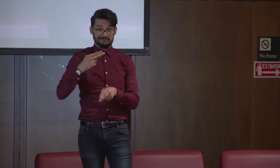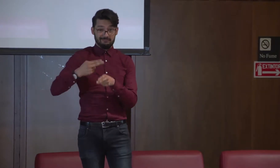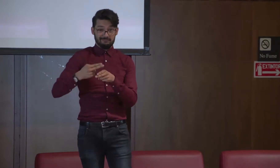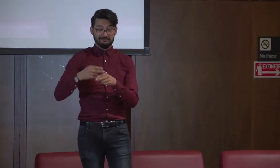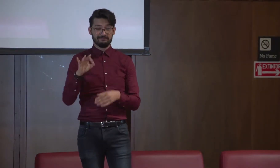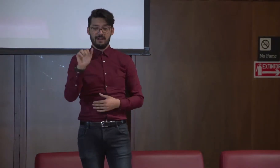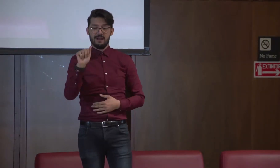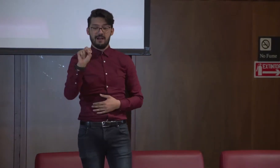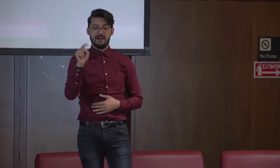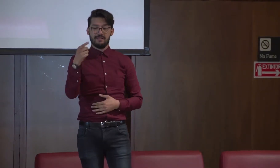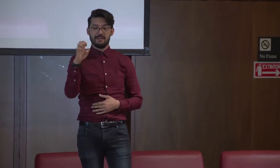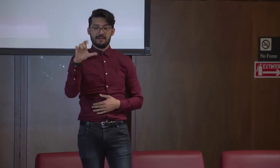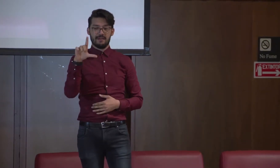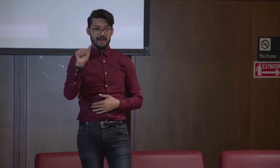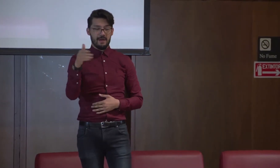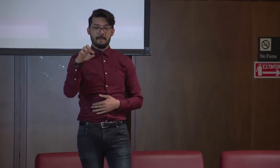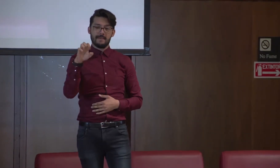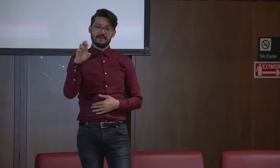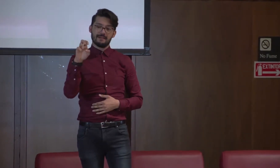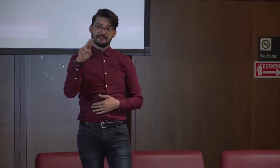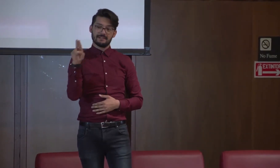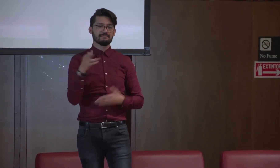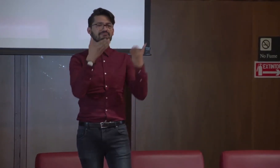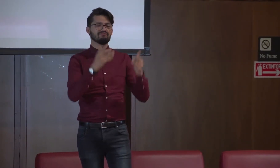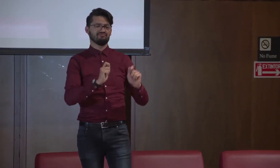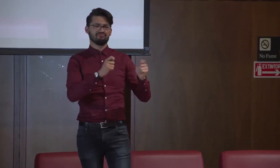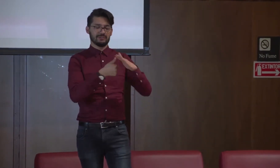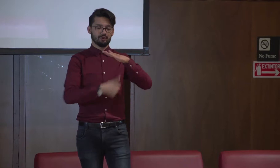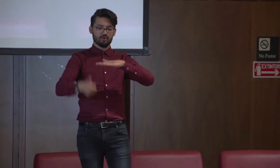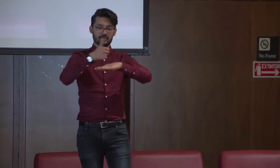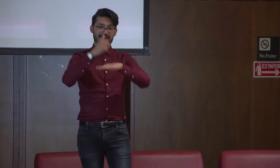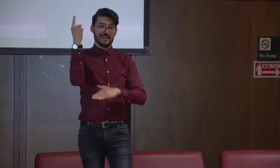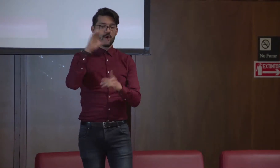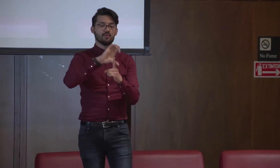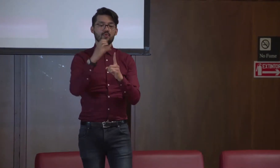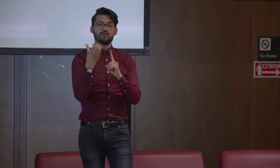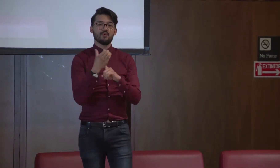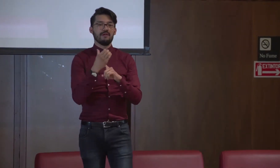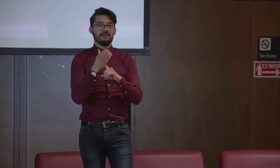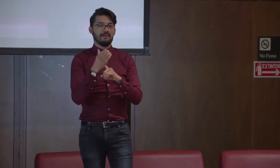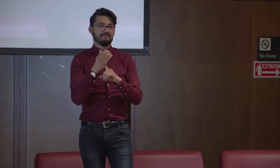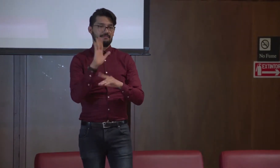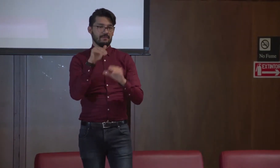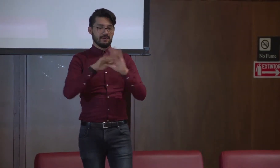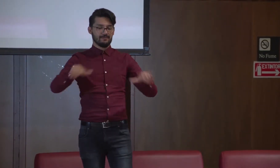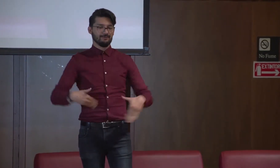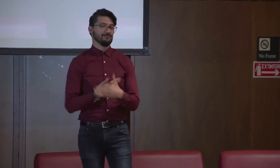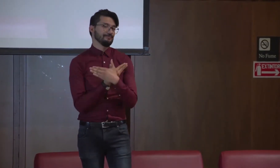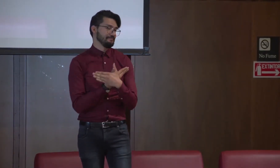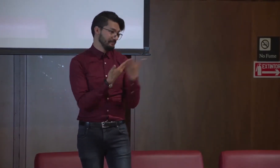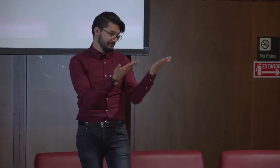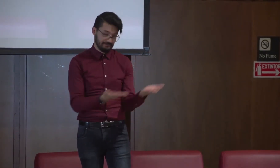Para empezar, vamos a darle la palabra a la doctora Ángela Pérez, subgerente cultural del Banco de la